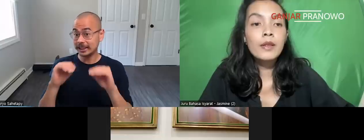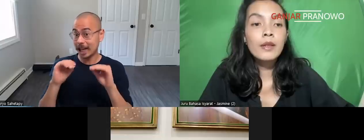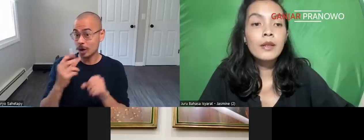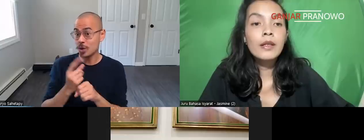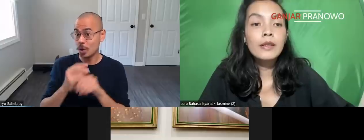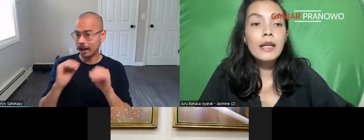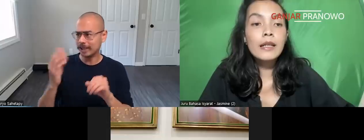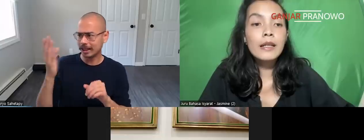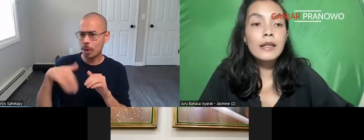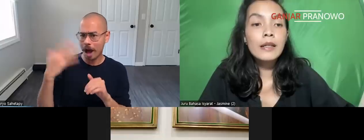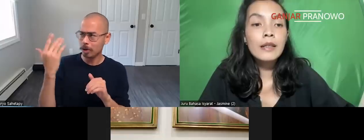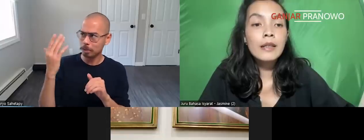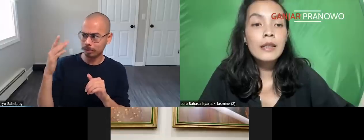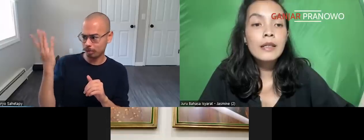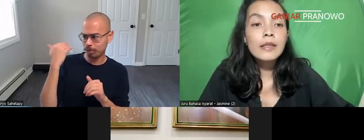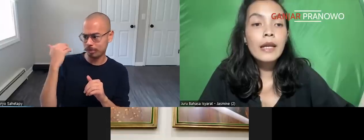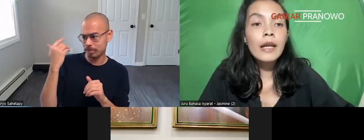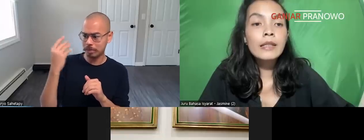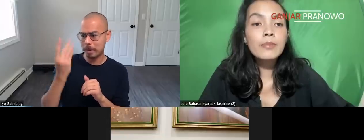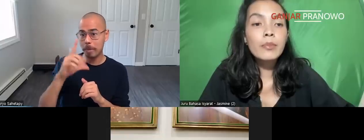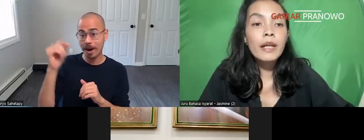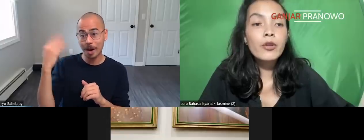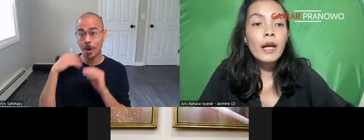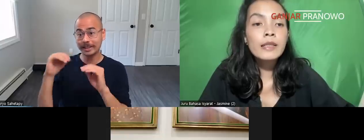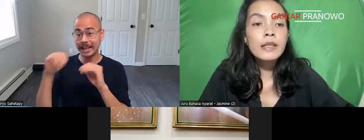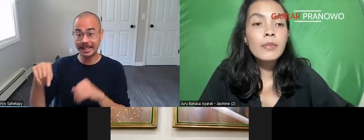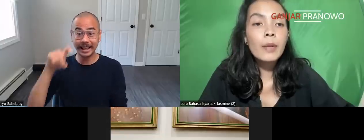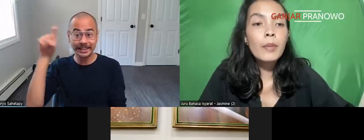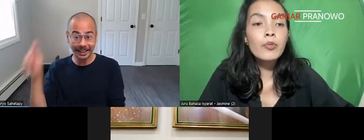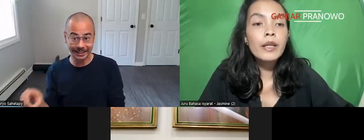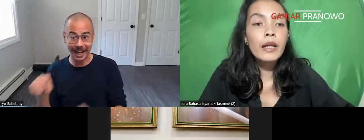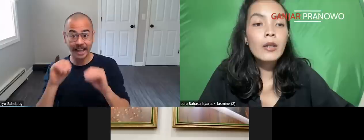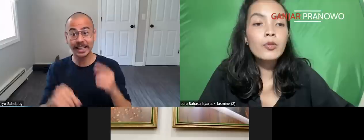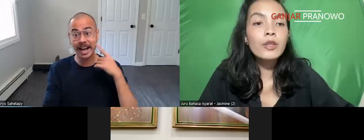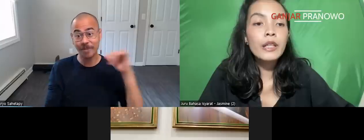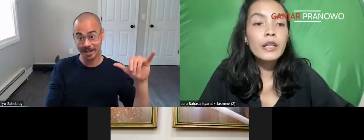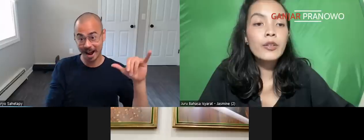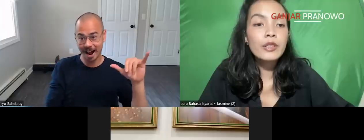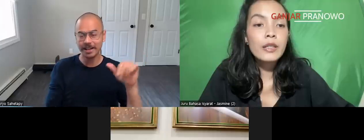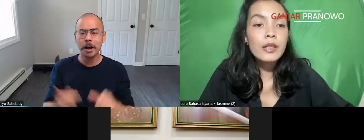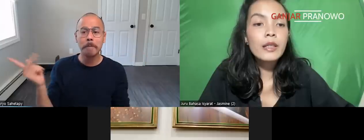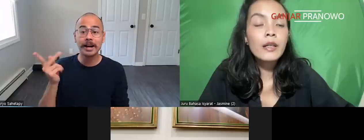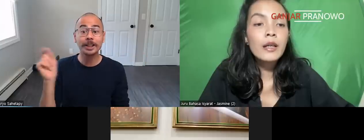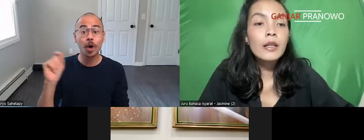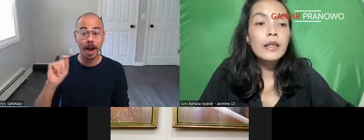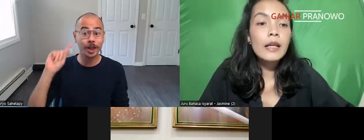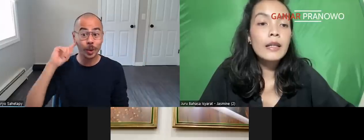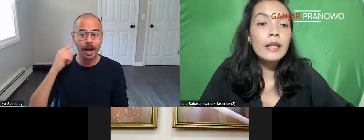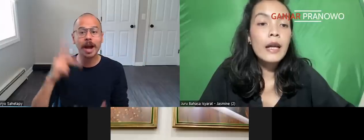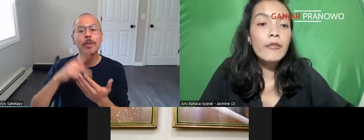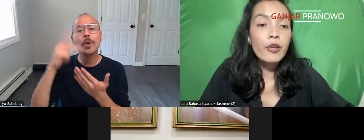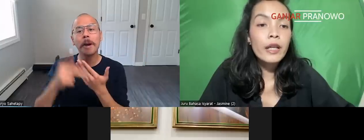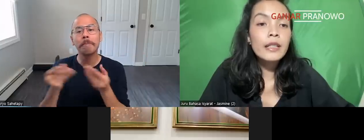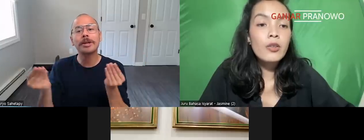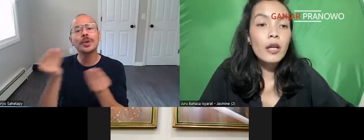gitu dan saya sempat mengedukasi berapa bulan yang lalu di rochester dan